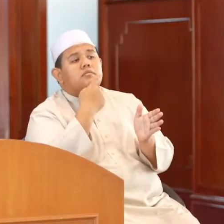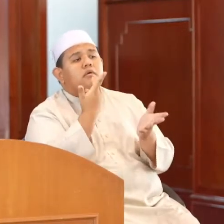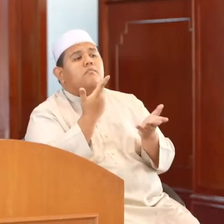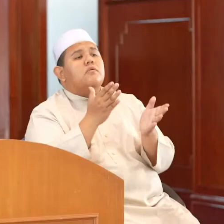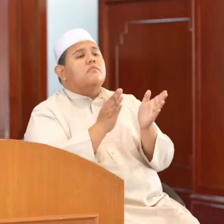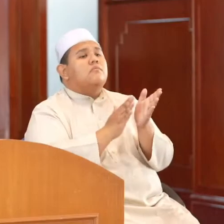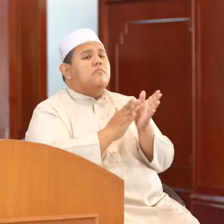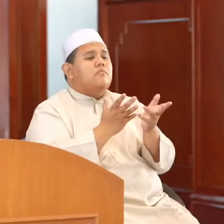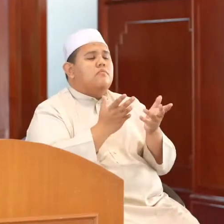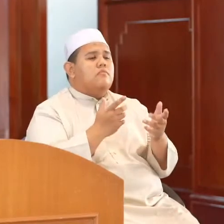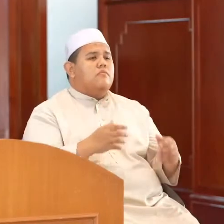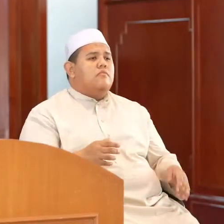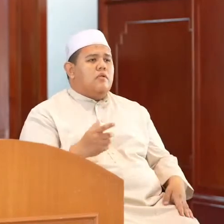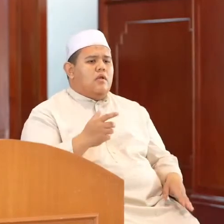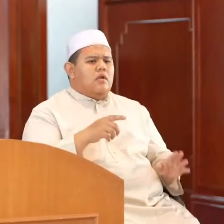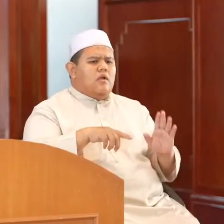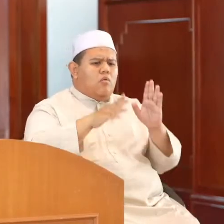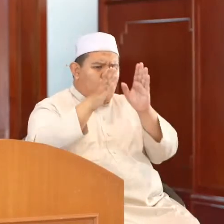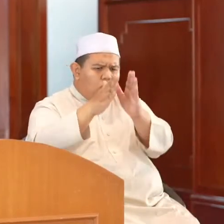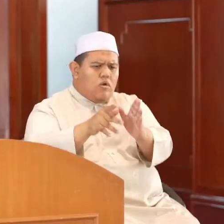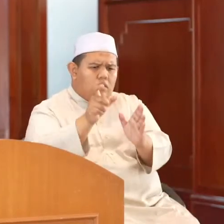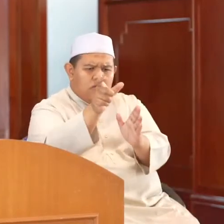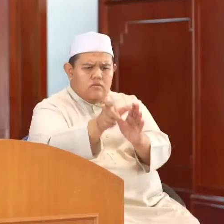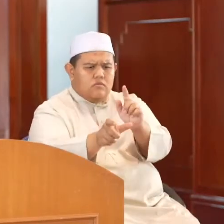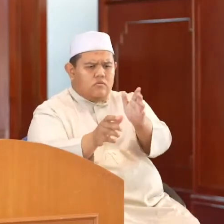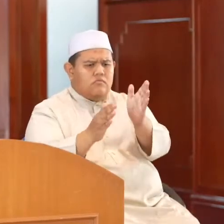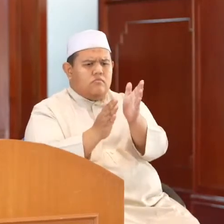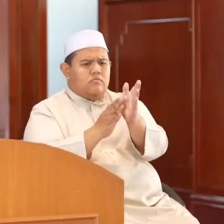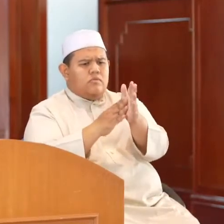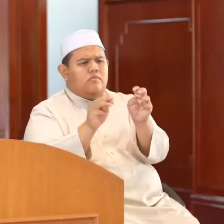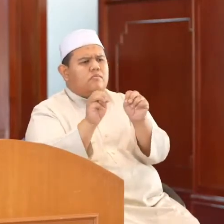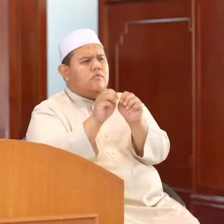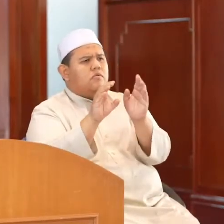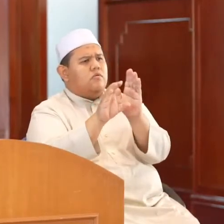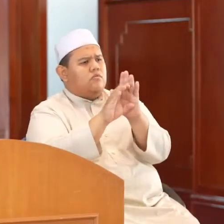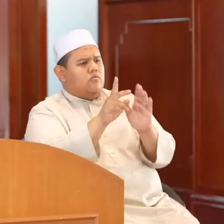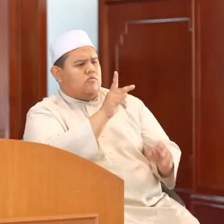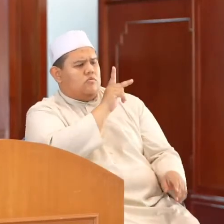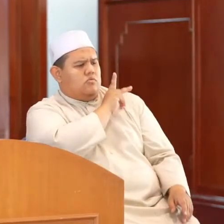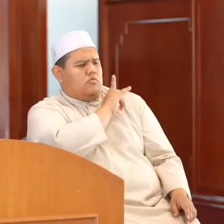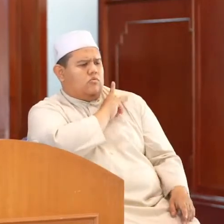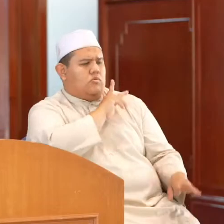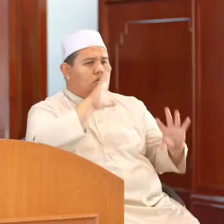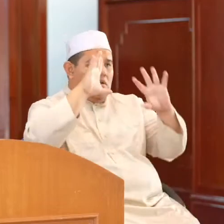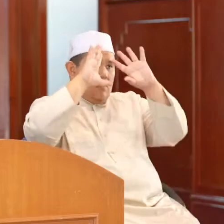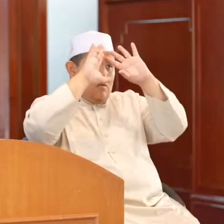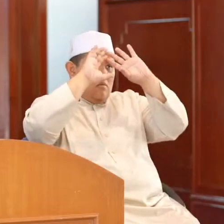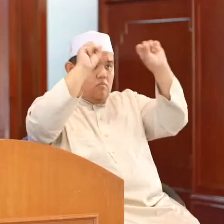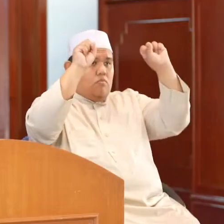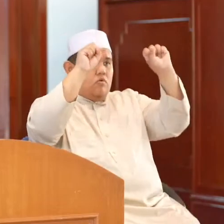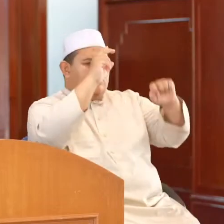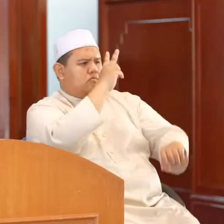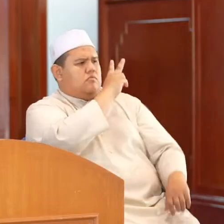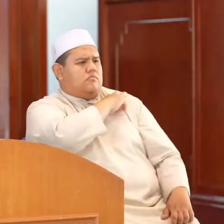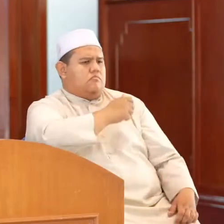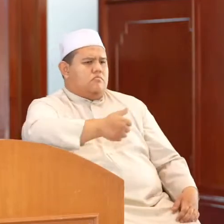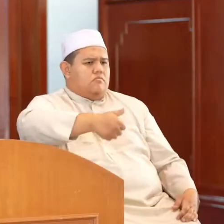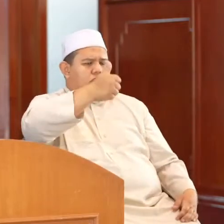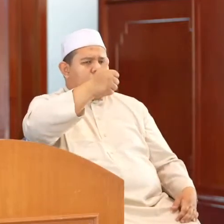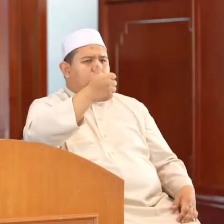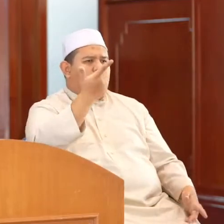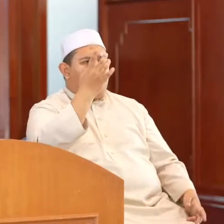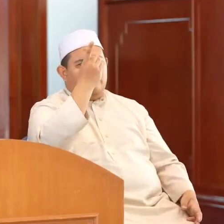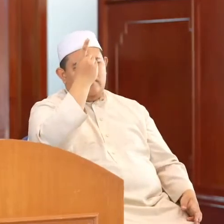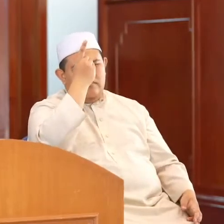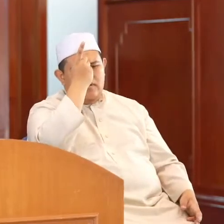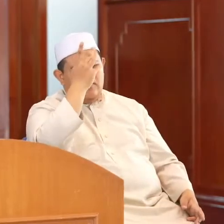kita? Yang lebih hebat pada kita ni macam ketua kita, majikan kita, orang atas pada kita, orang besar